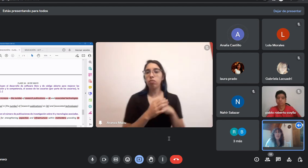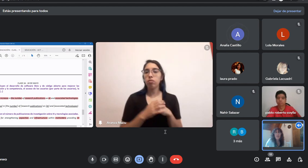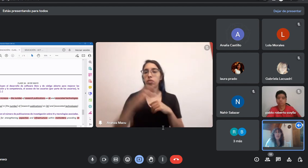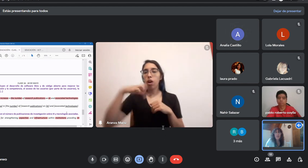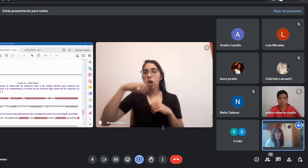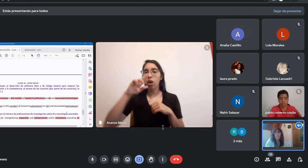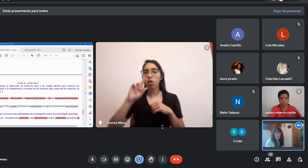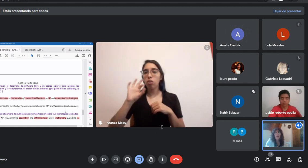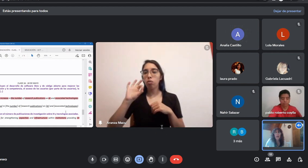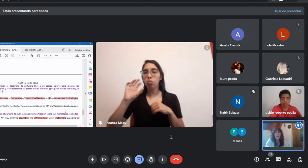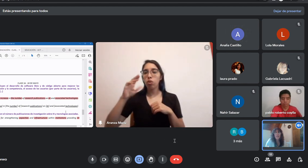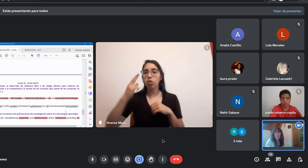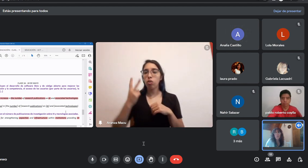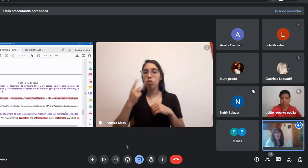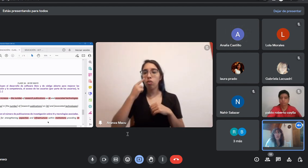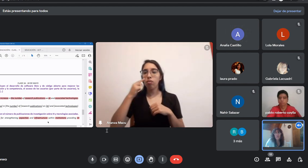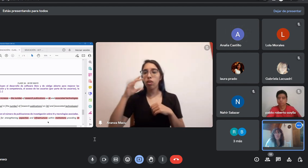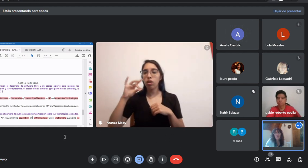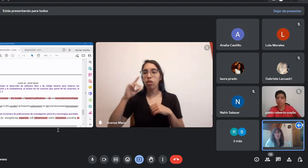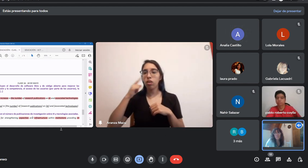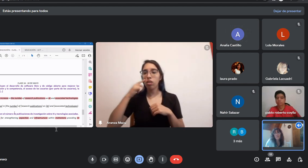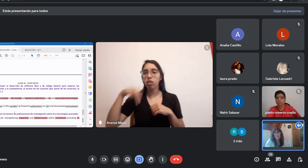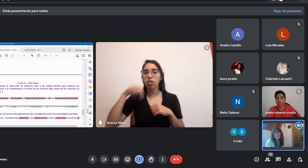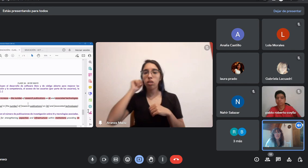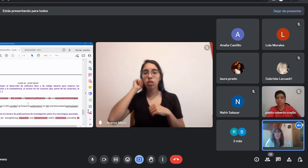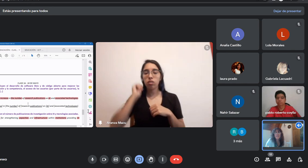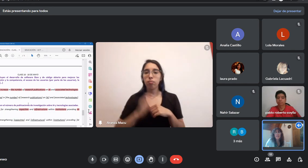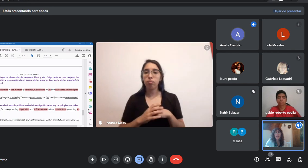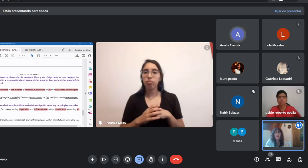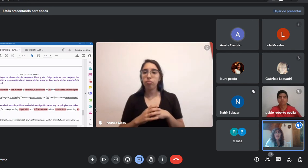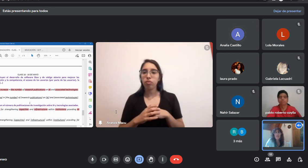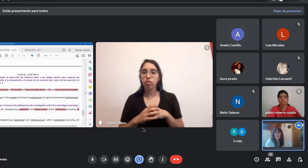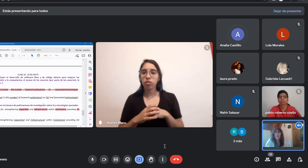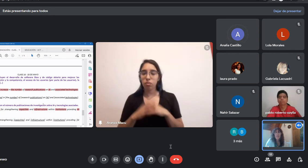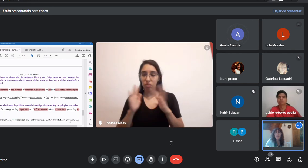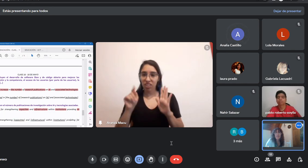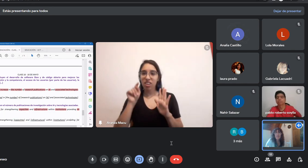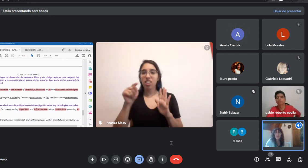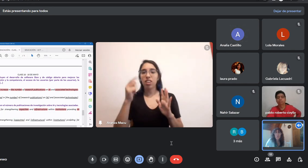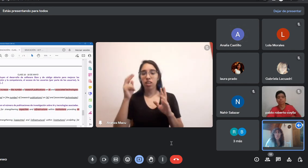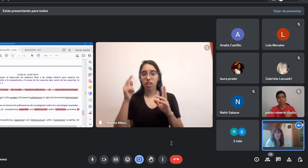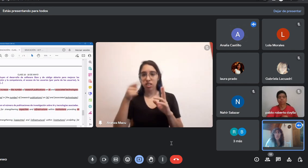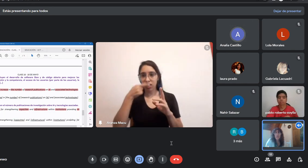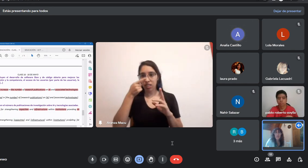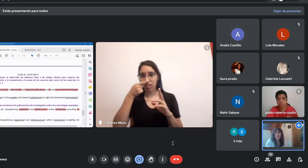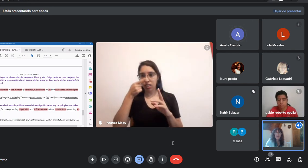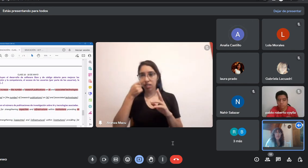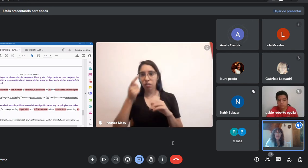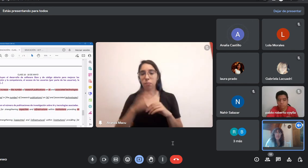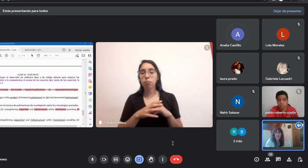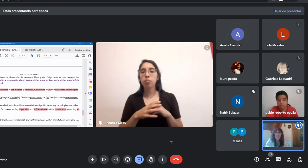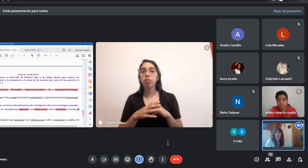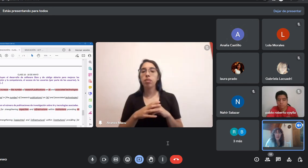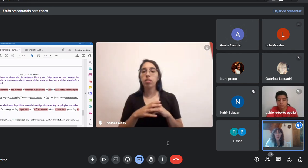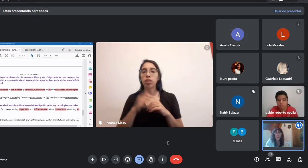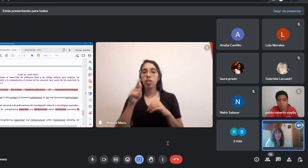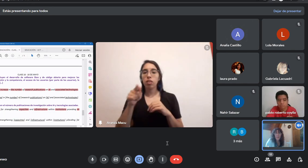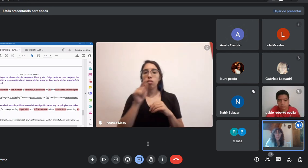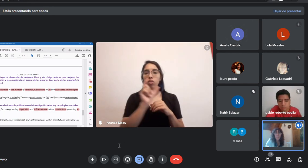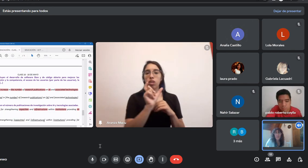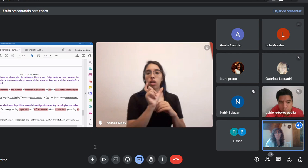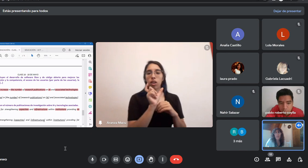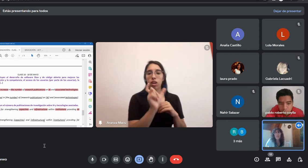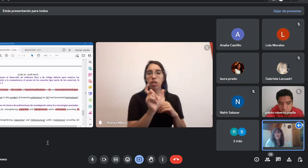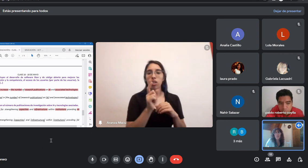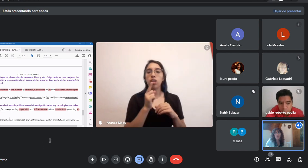Entonces, acá tenemos dos temas interesantes. Tenemos el ING acá,